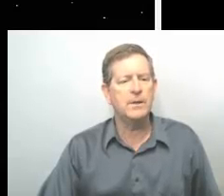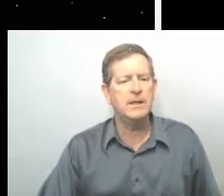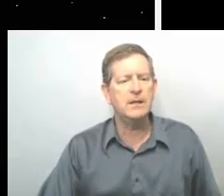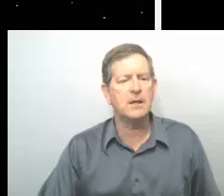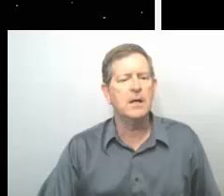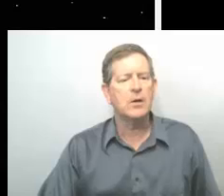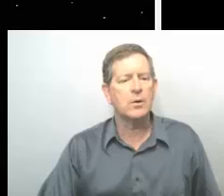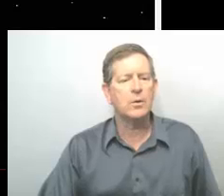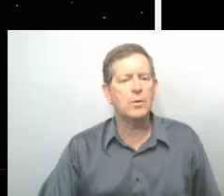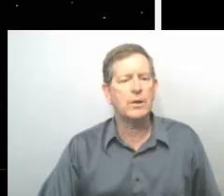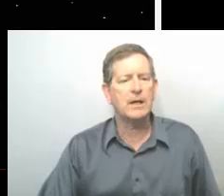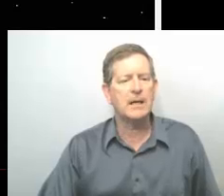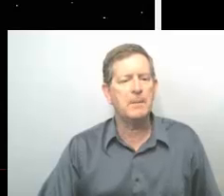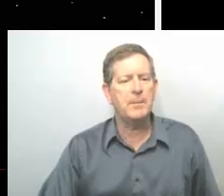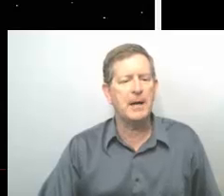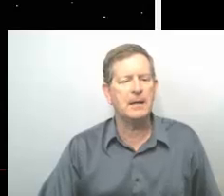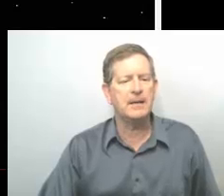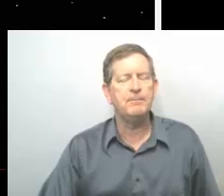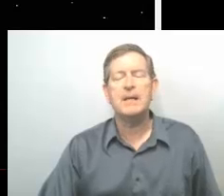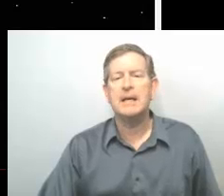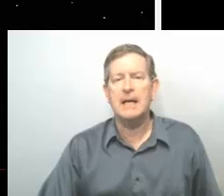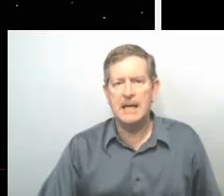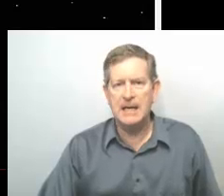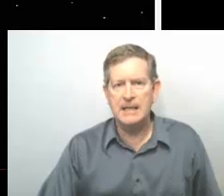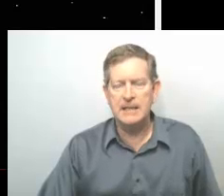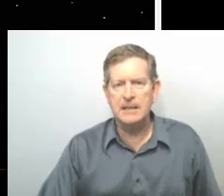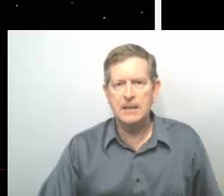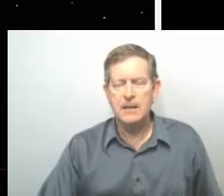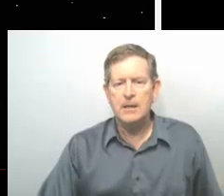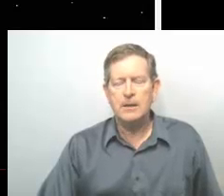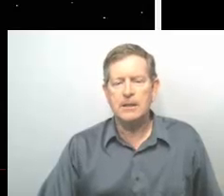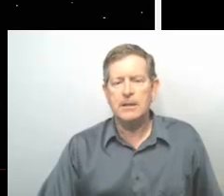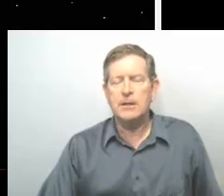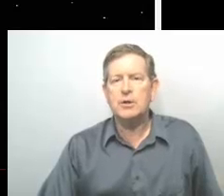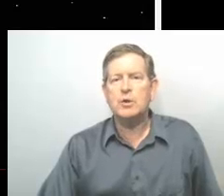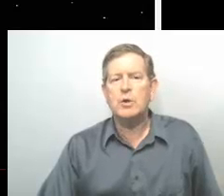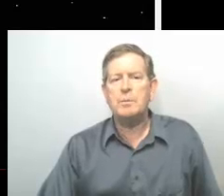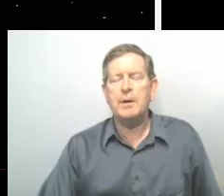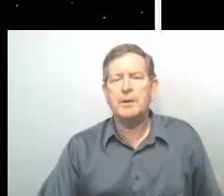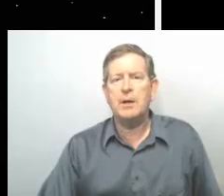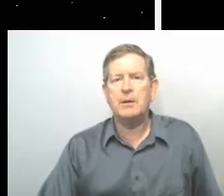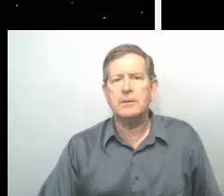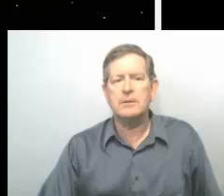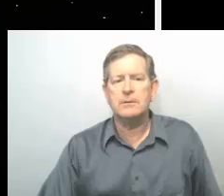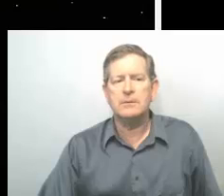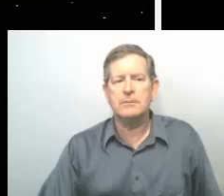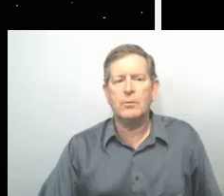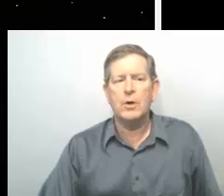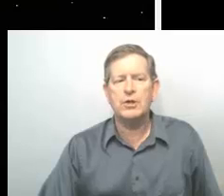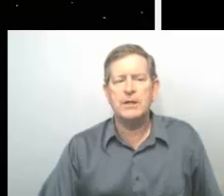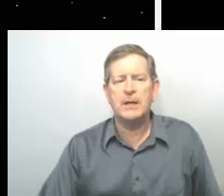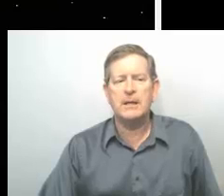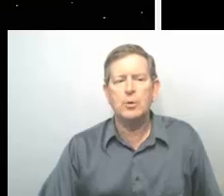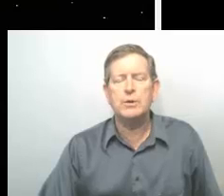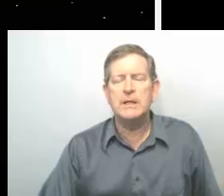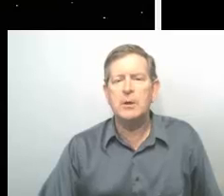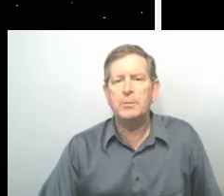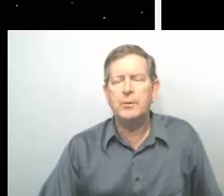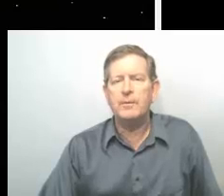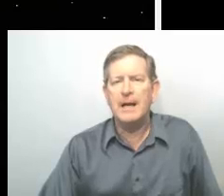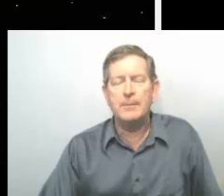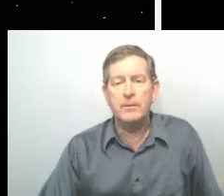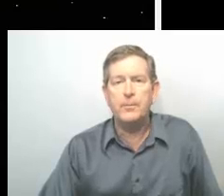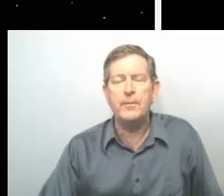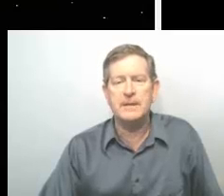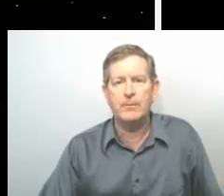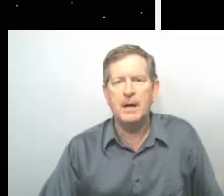connaître, venir, rencontrer, parler et aller. Cependant, moi je dirais que l'outil le